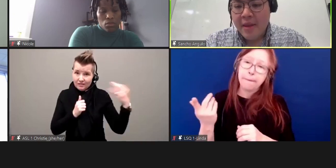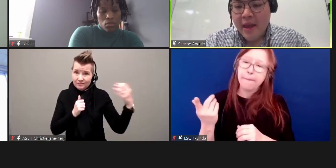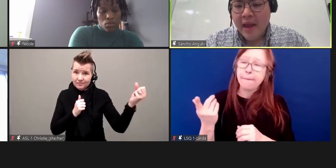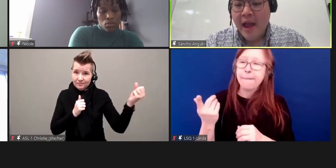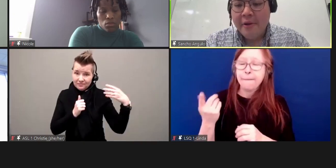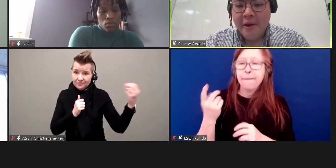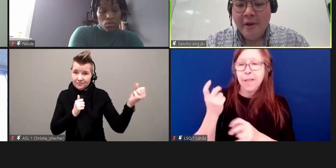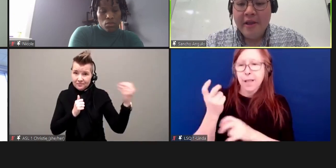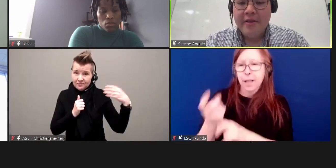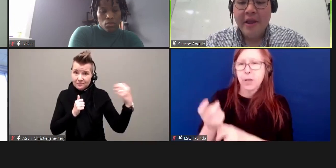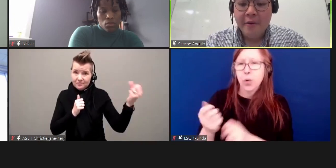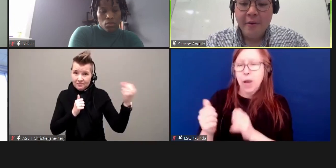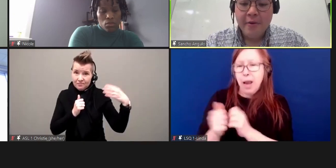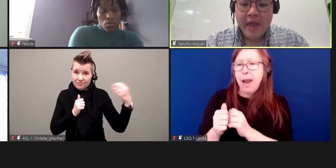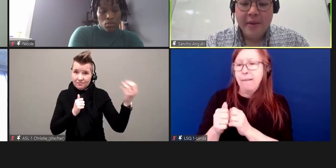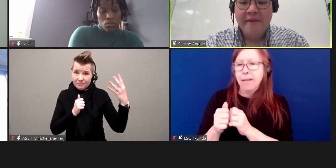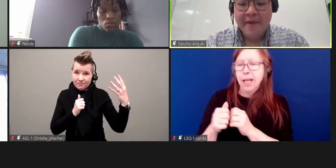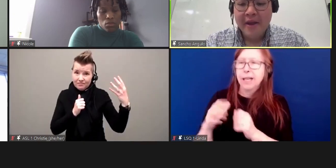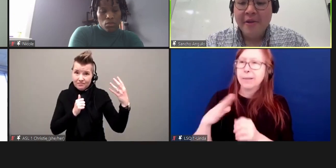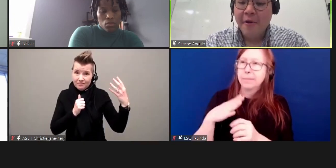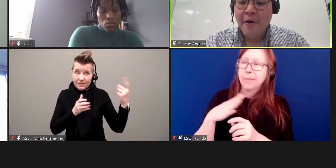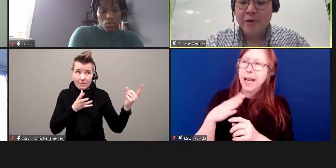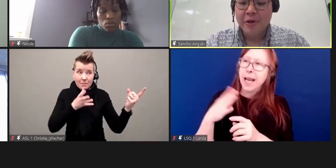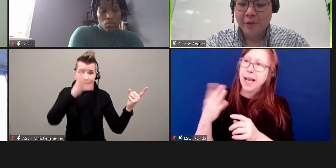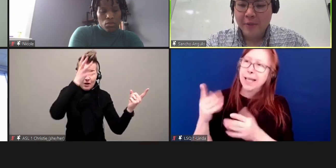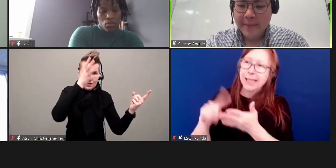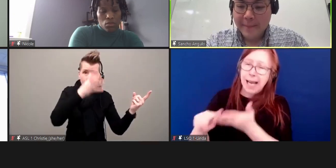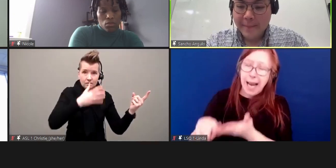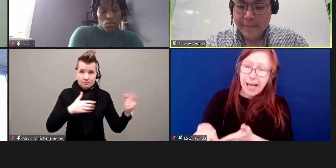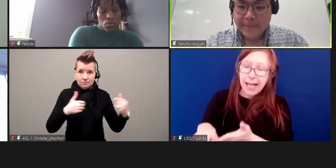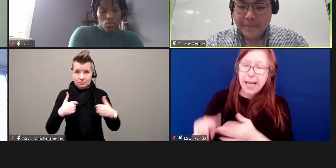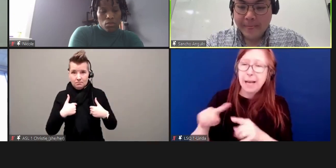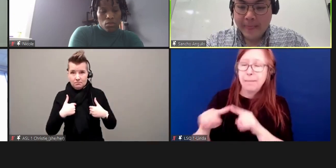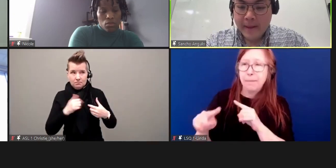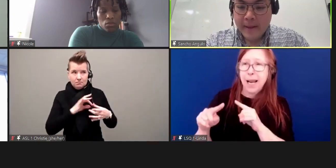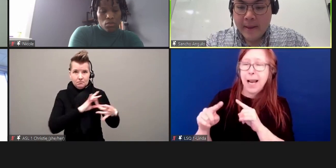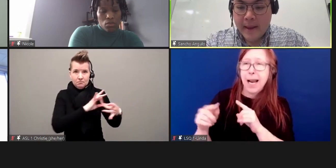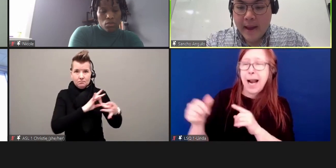égards, elle a encore des échos qui m'affectent encore aujourd'hui.